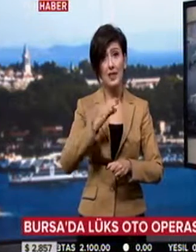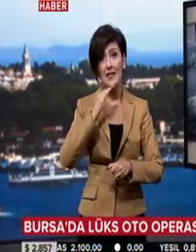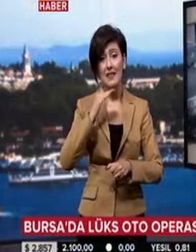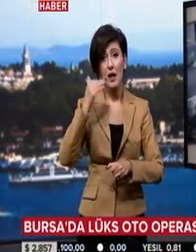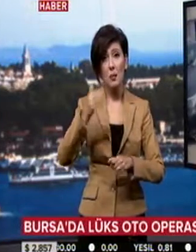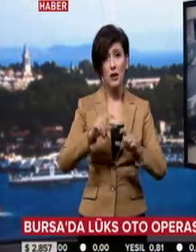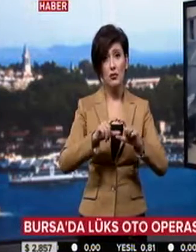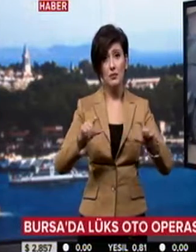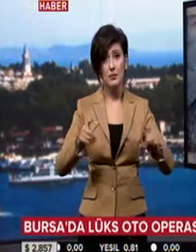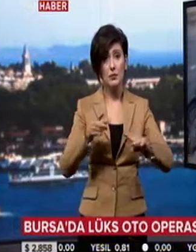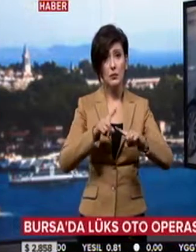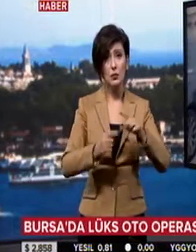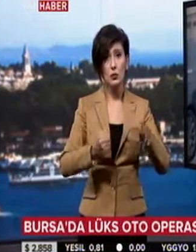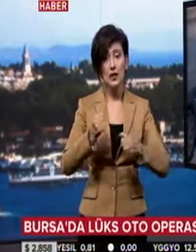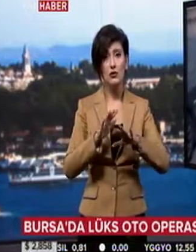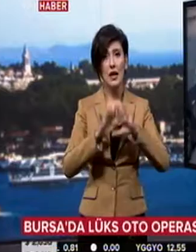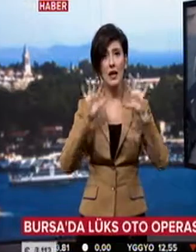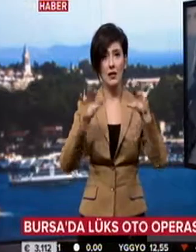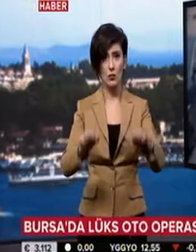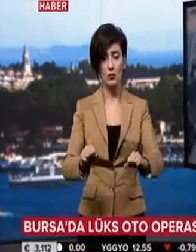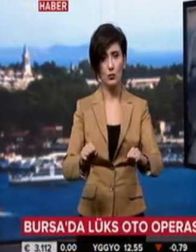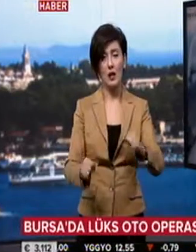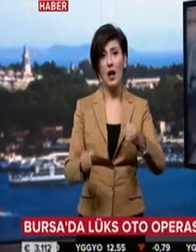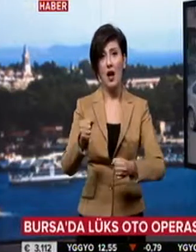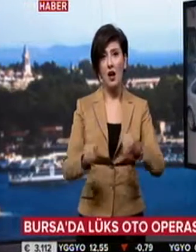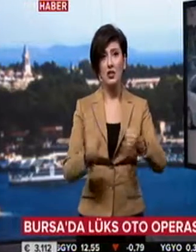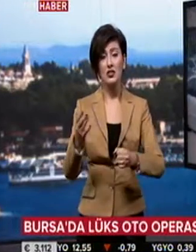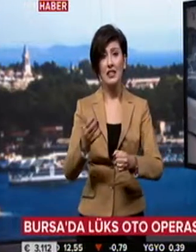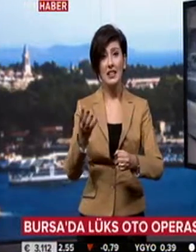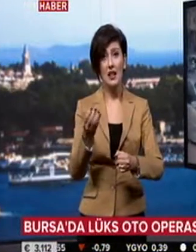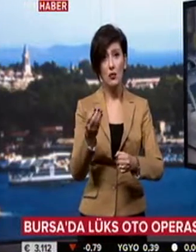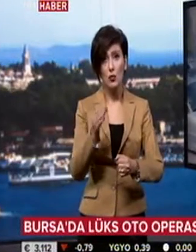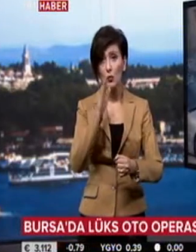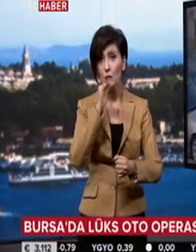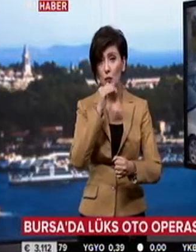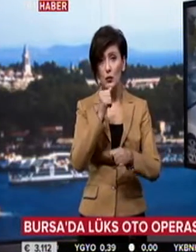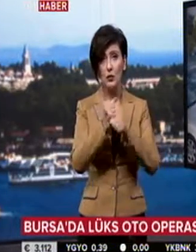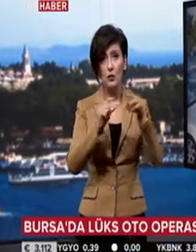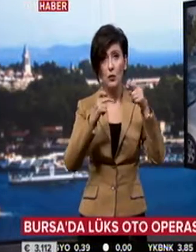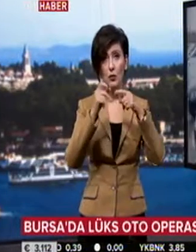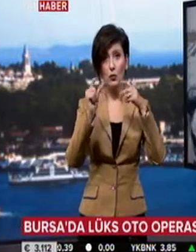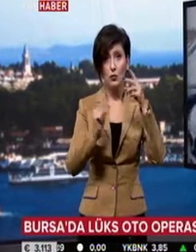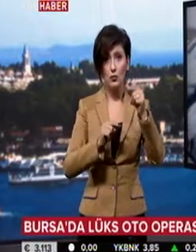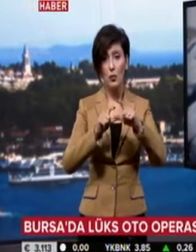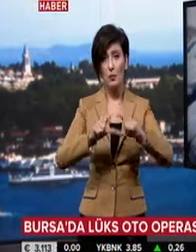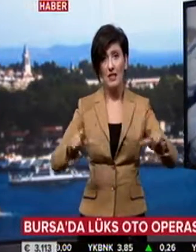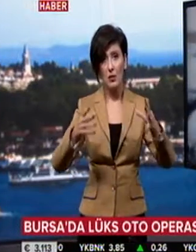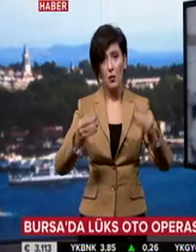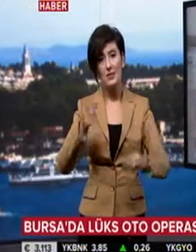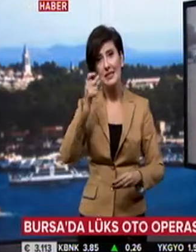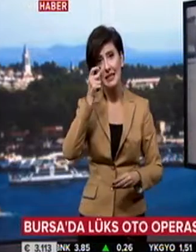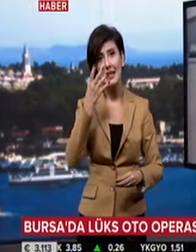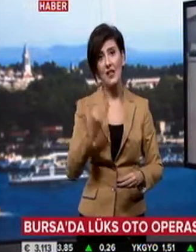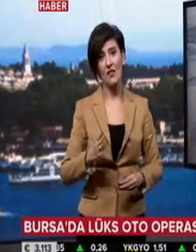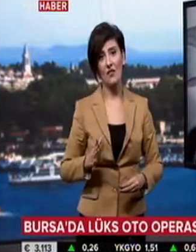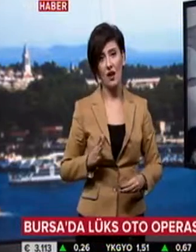Bursa'da 30 adet yabancı plakalı lüks araca el konuldu. Araçların daha çok Bulgar ve Gürcü plakalı